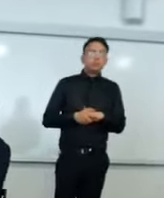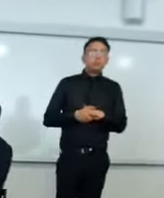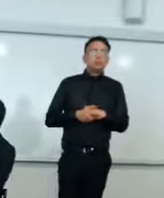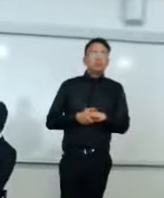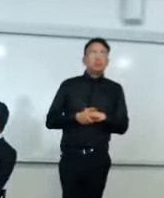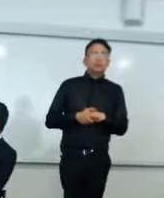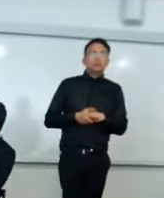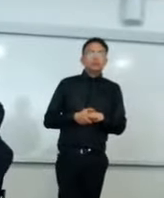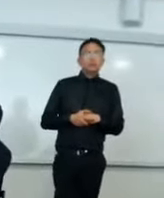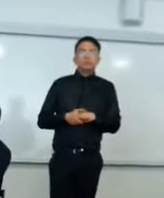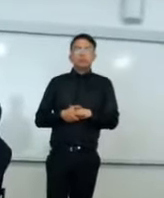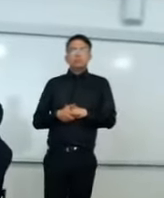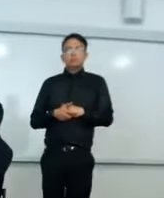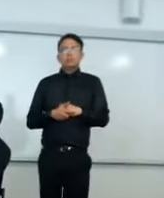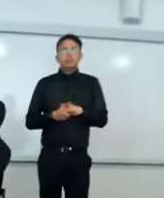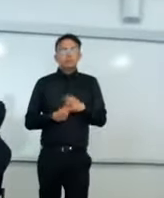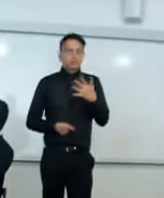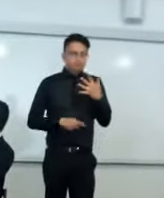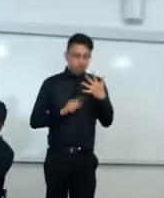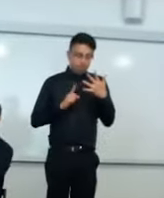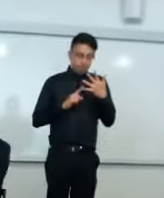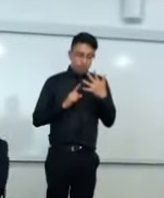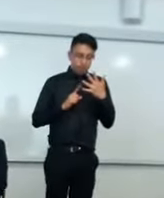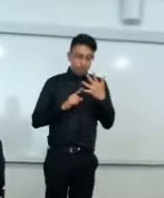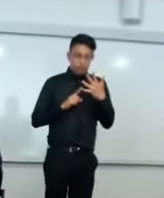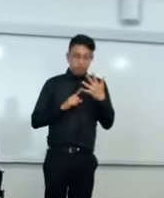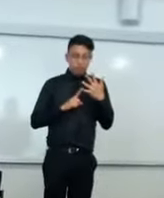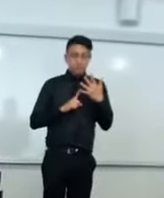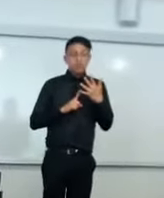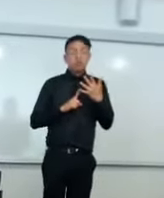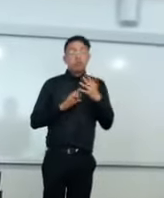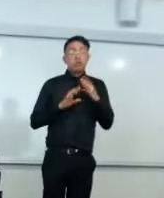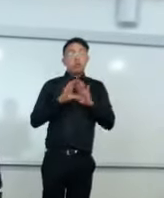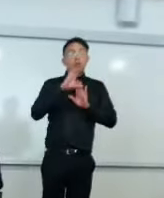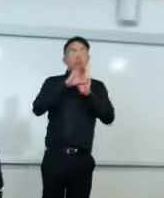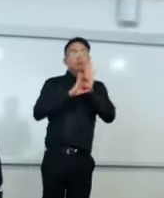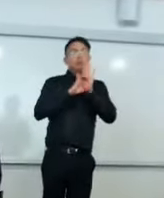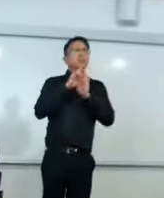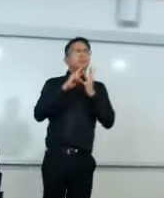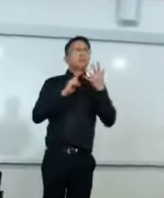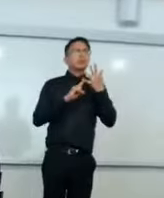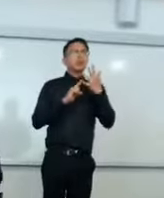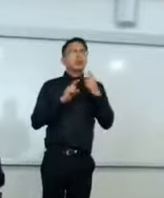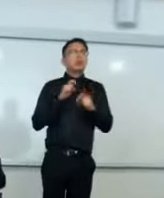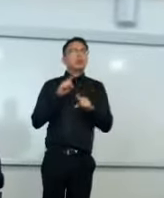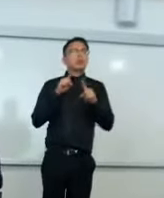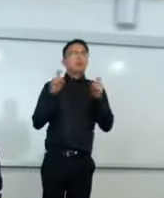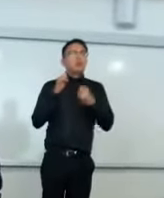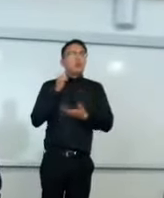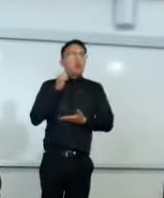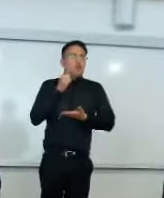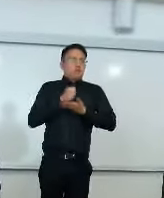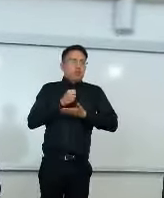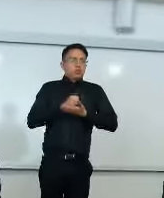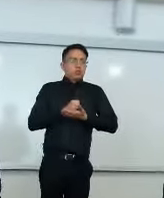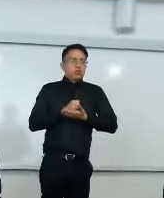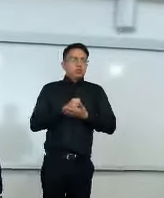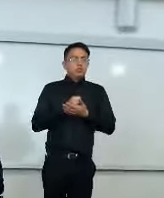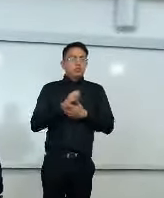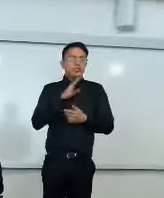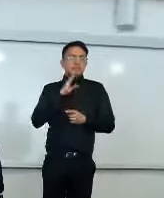Bueno, frente a un capítulo quinto, se van a encontrar ahí las obligaciones de los integrantes del